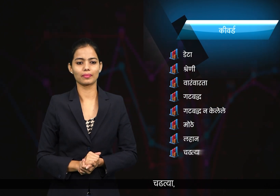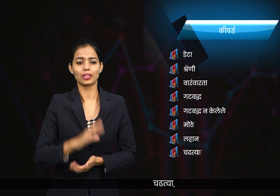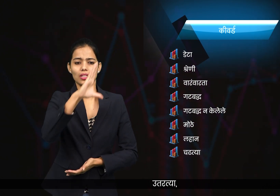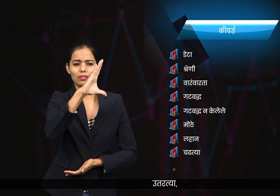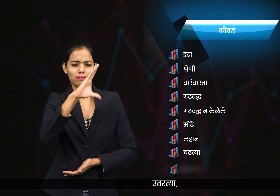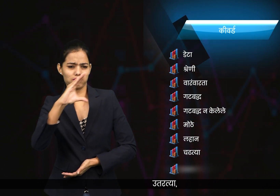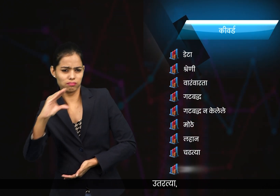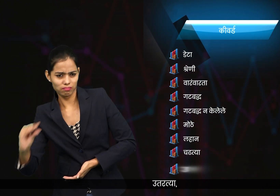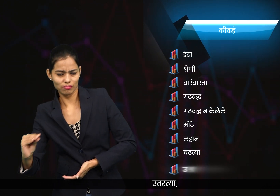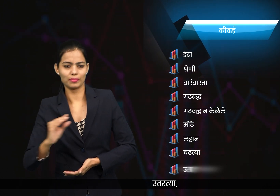उतरत्या,